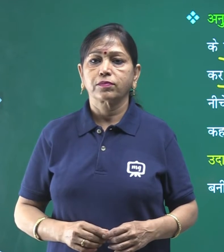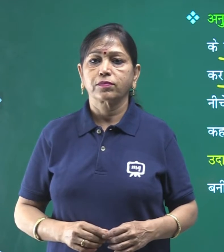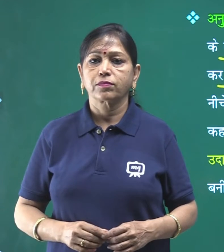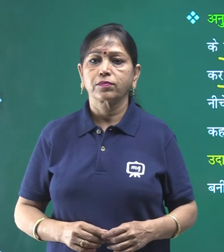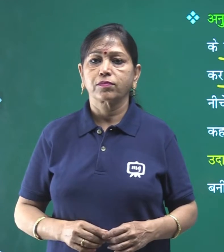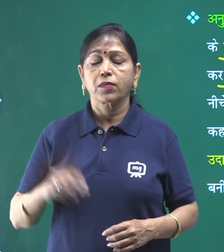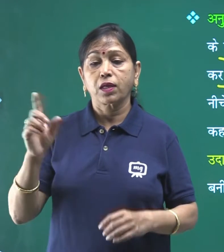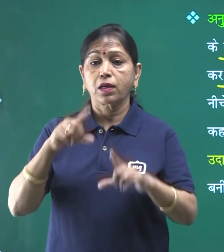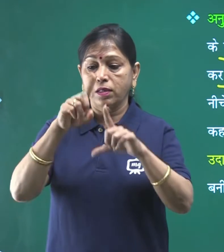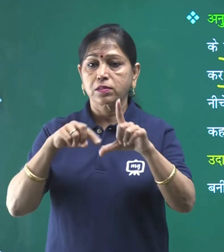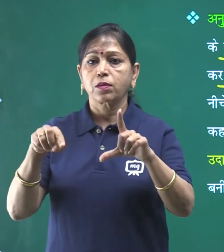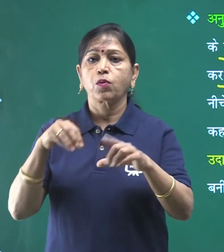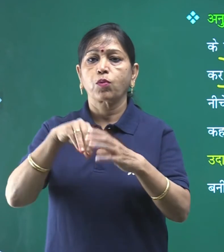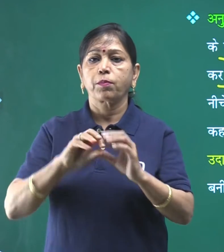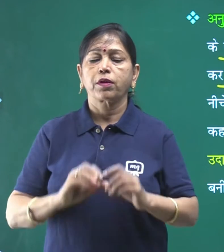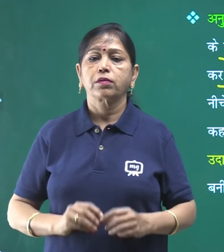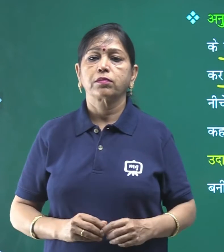के समकोण पर